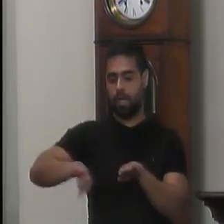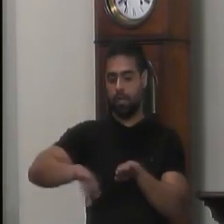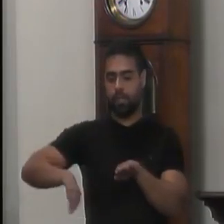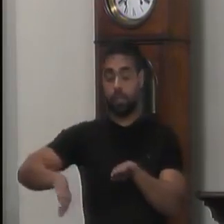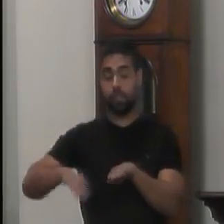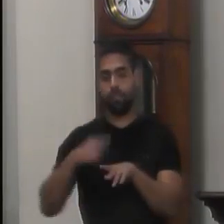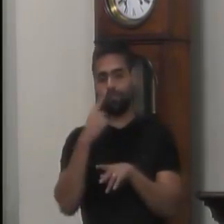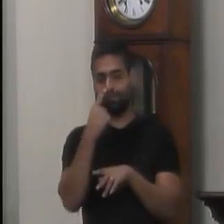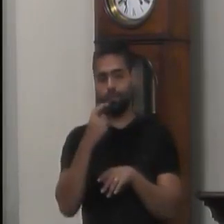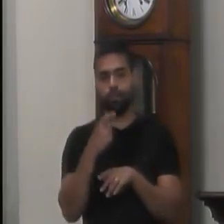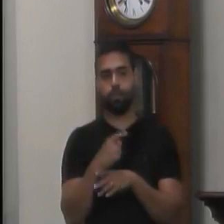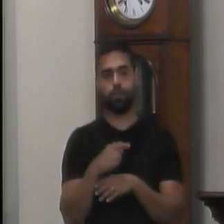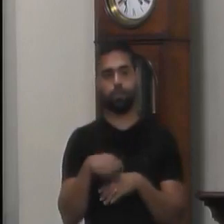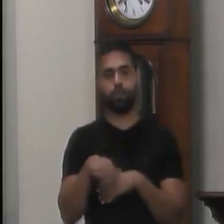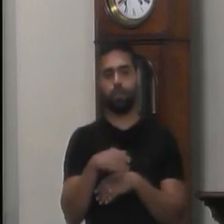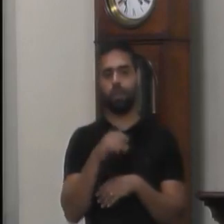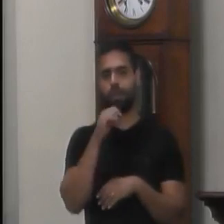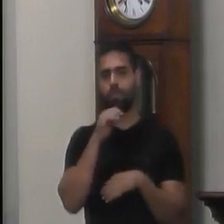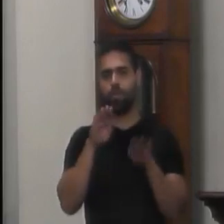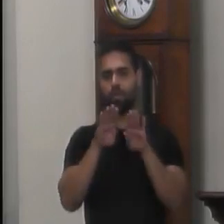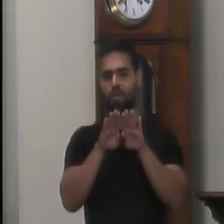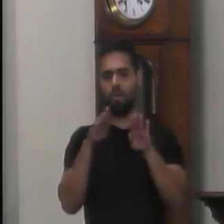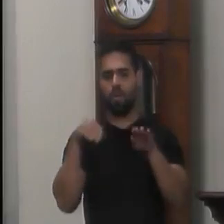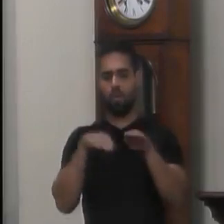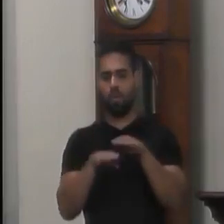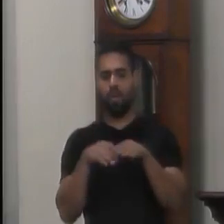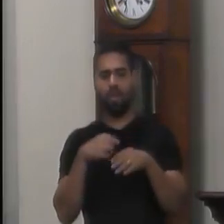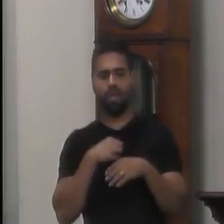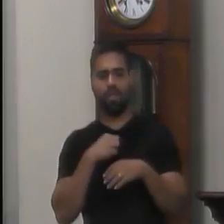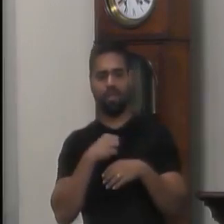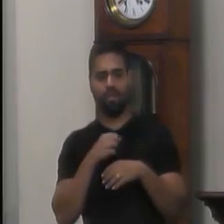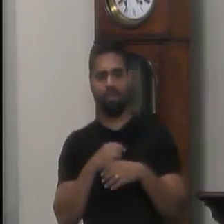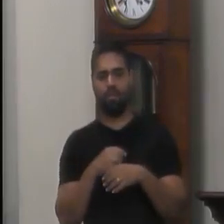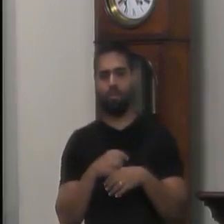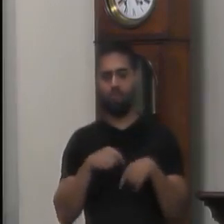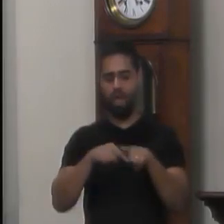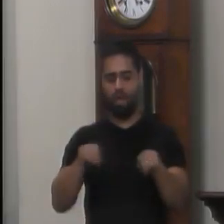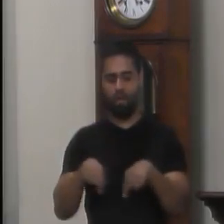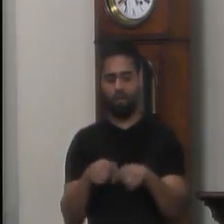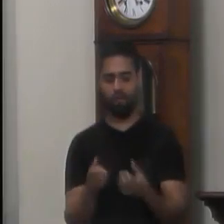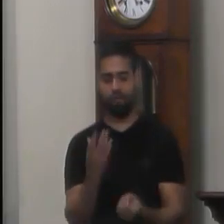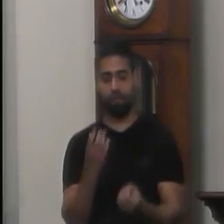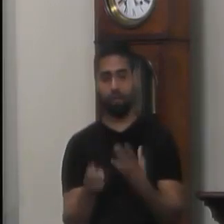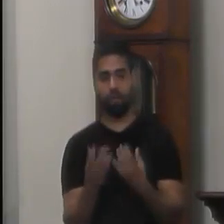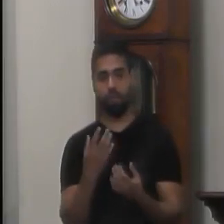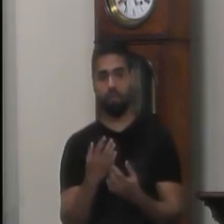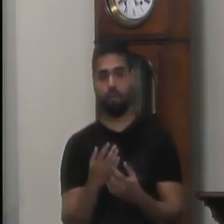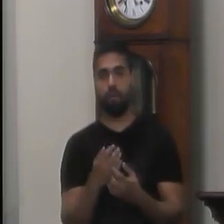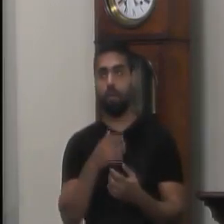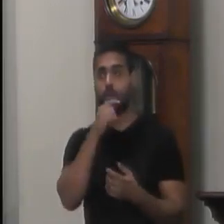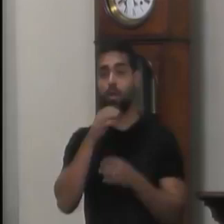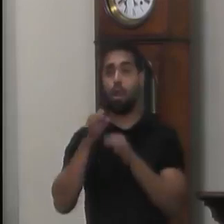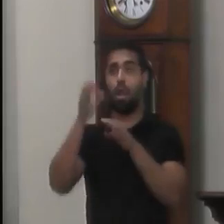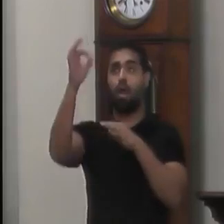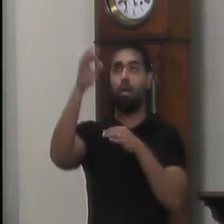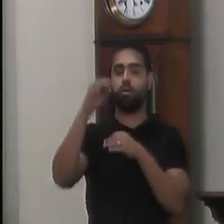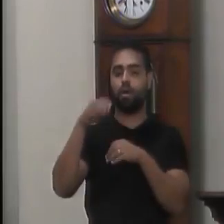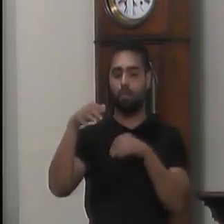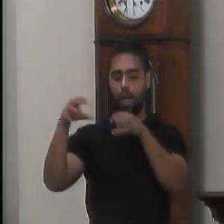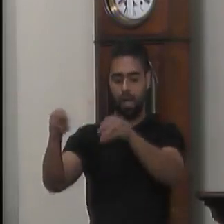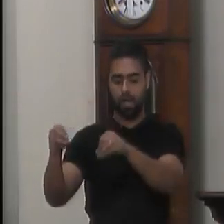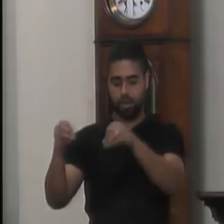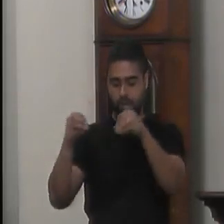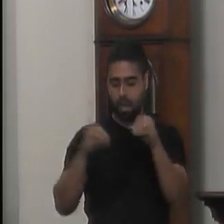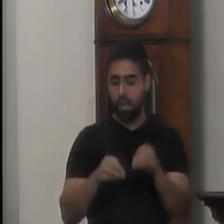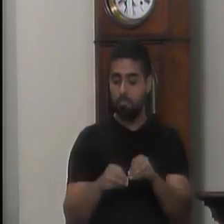estrada. É guarda-roupa, é fogão, tudo na beira. A pessoa mora no beco, lá em cima do beco, tem um guarda-roupa velho